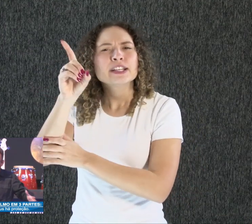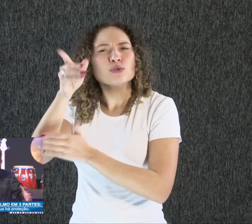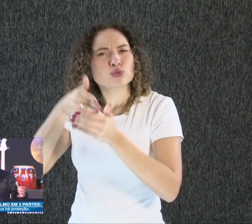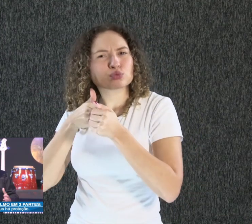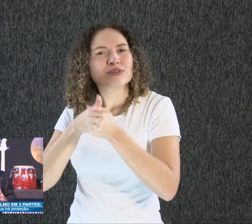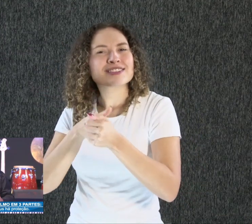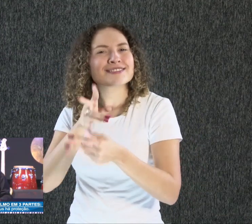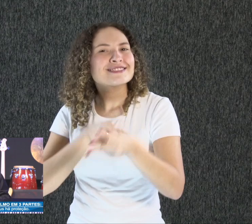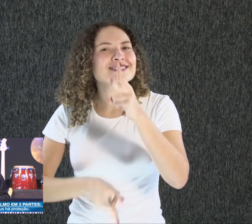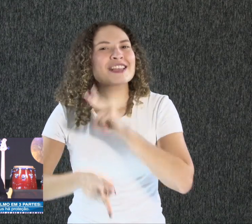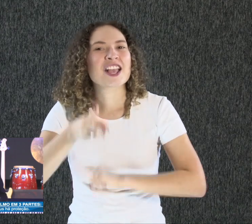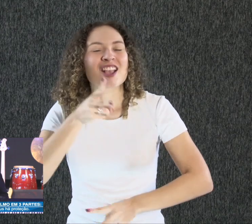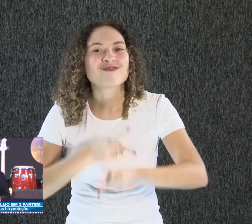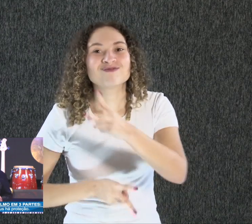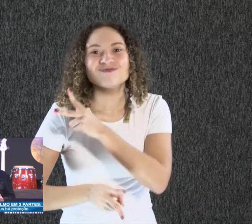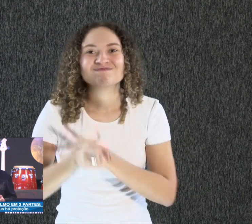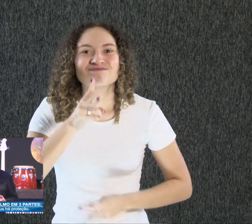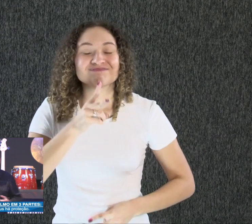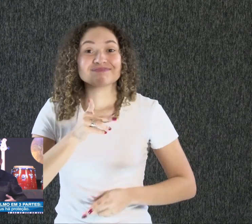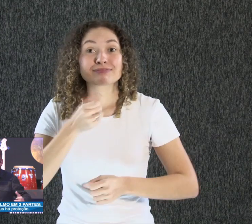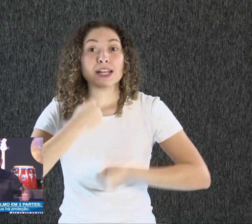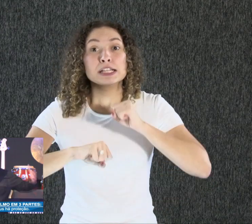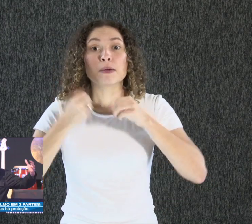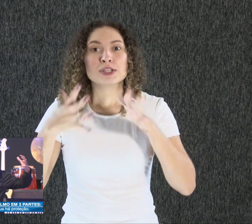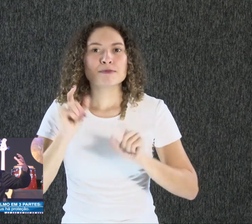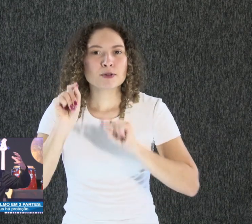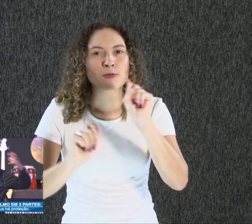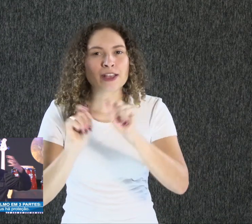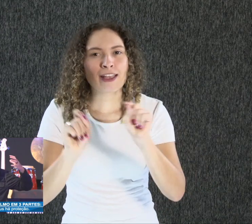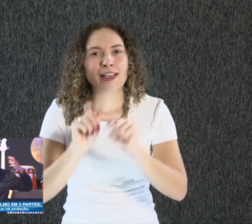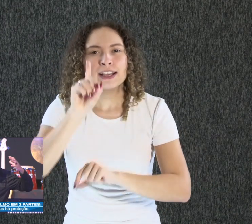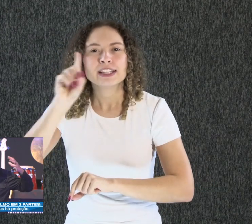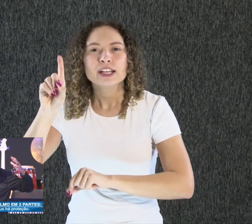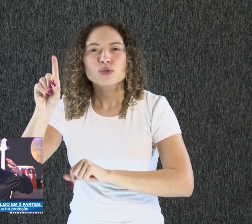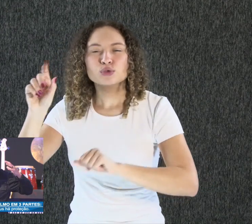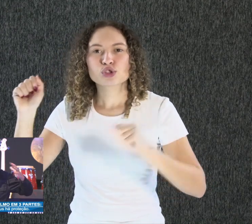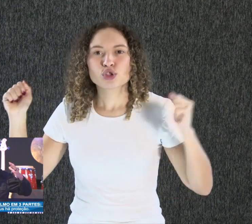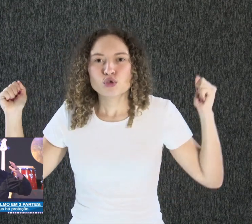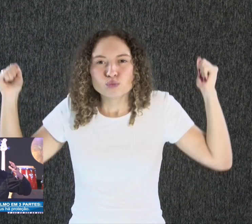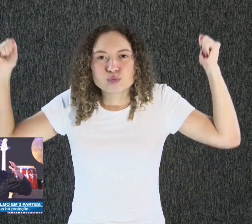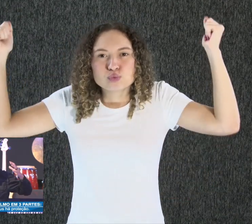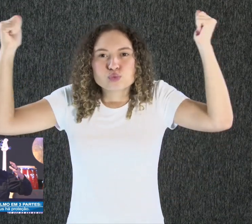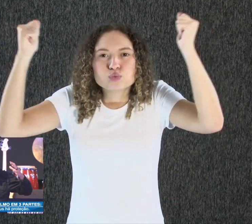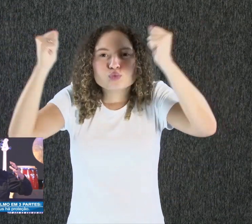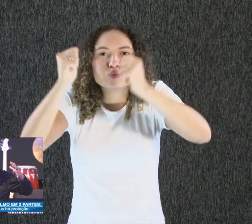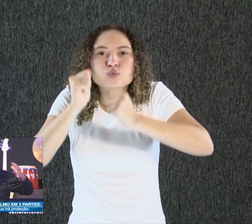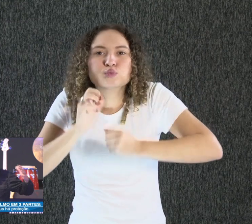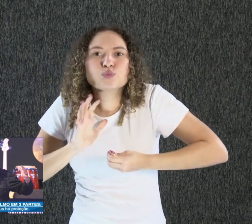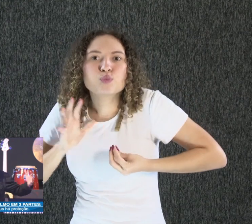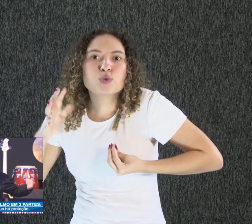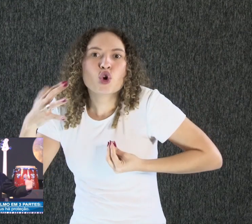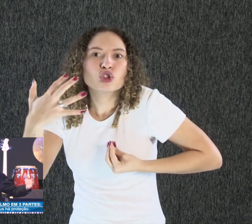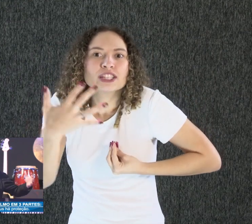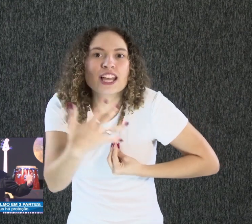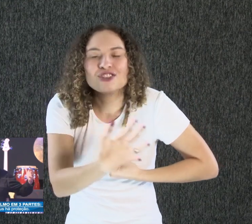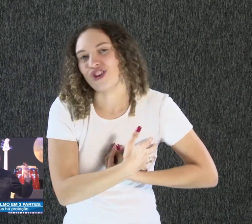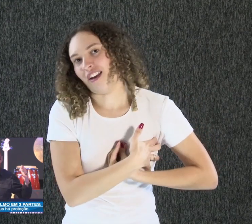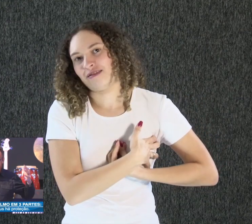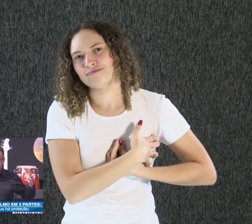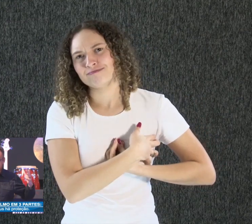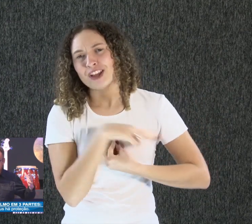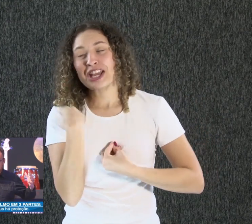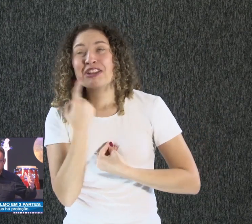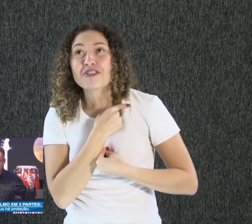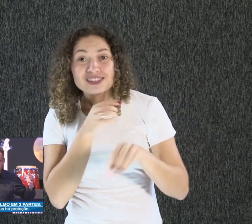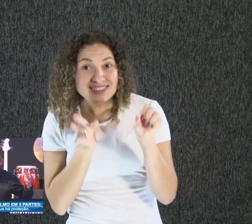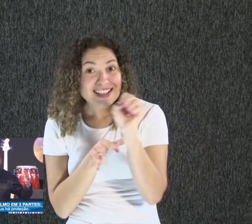nos guardando. E o salmista diz no versículo 4, que Ele nos cobre com as suas penas. E debaixo das